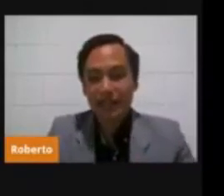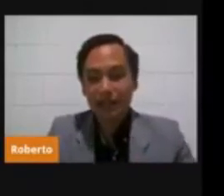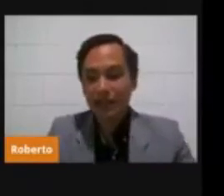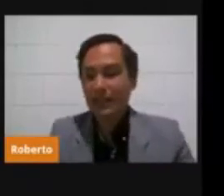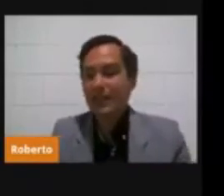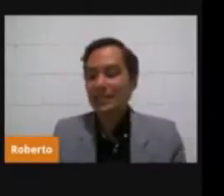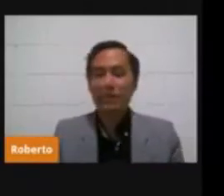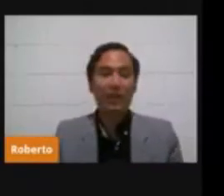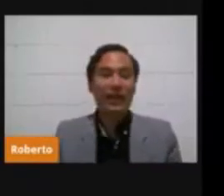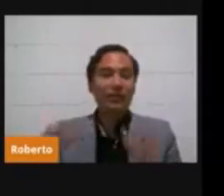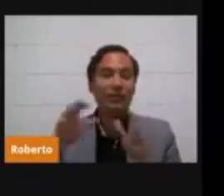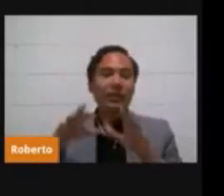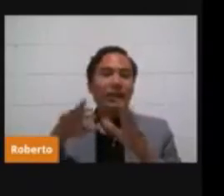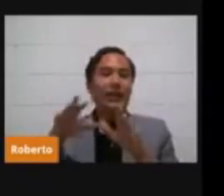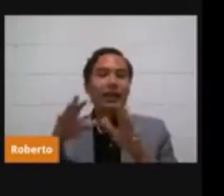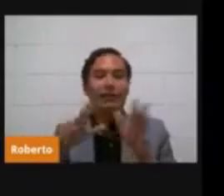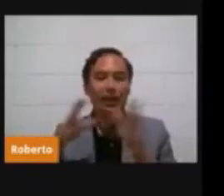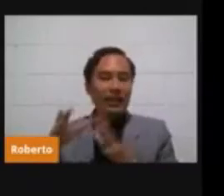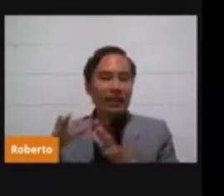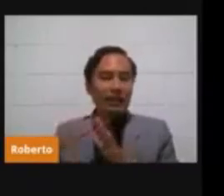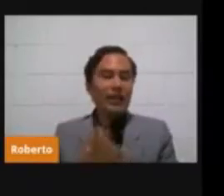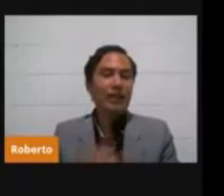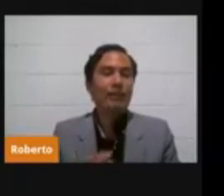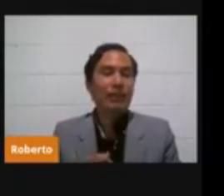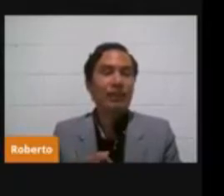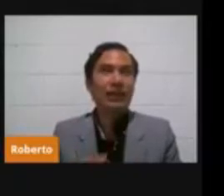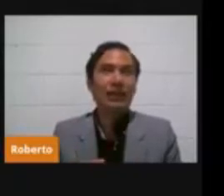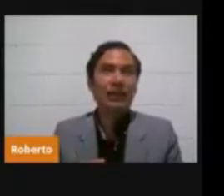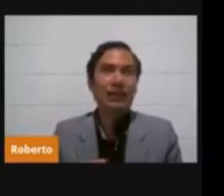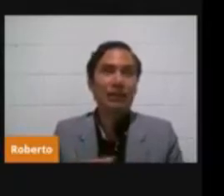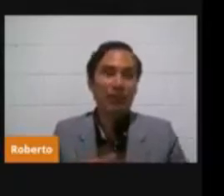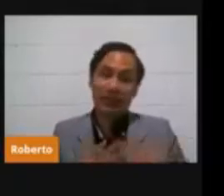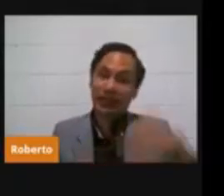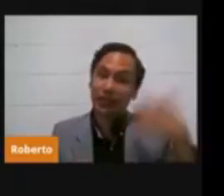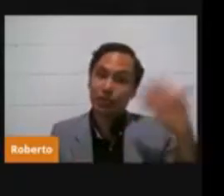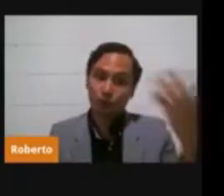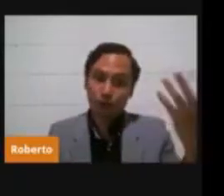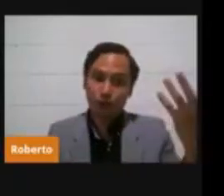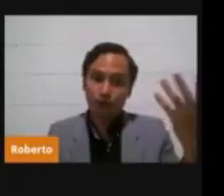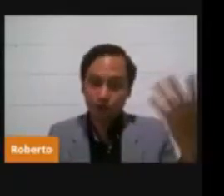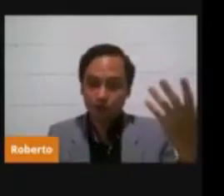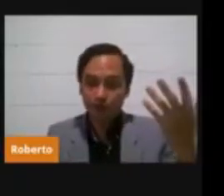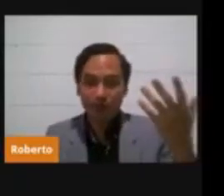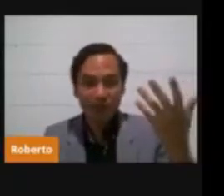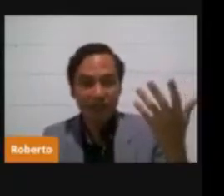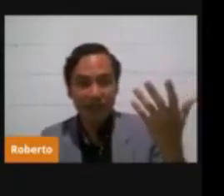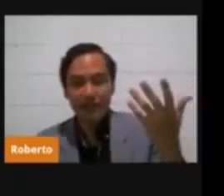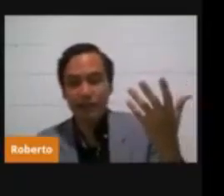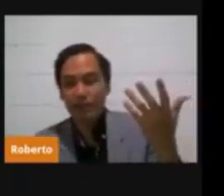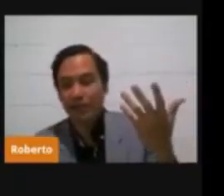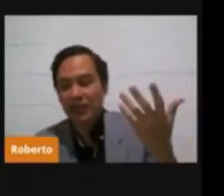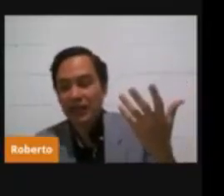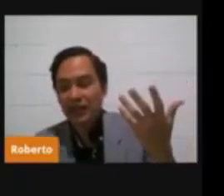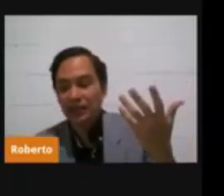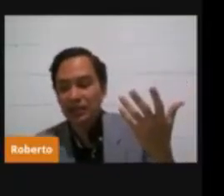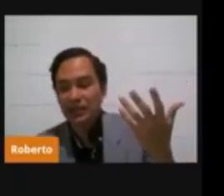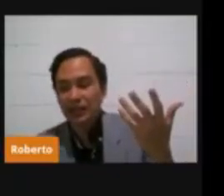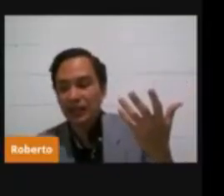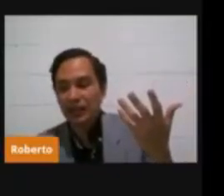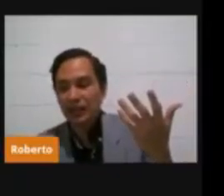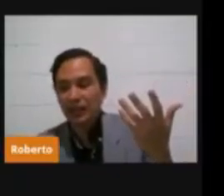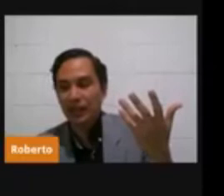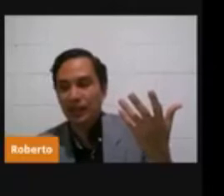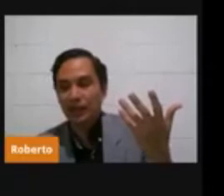ciega. Y entonces ella estaba esperando afuera de la cabina para entrar a su turno en la radio. Y